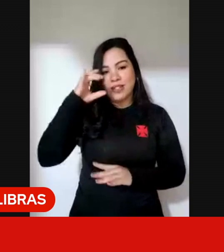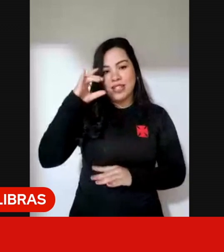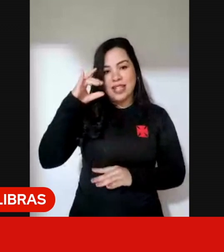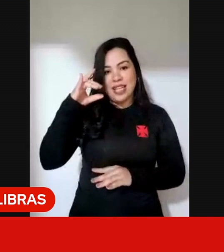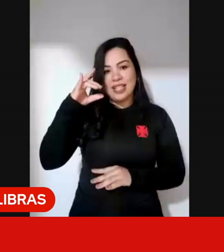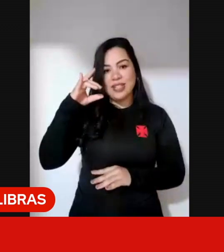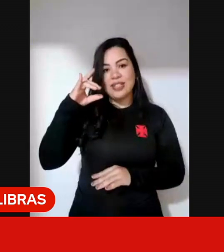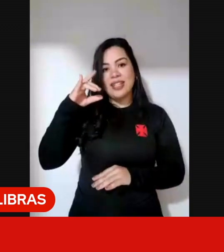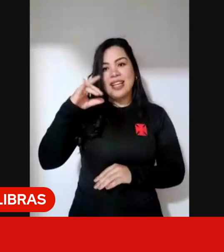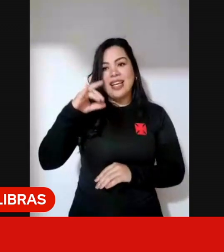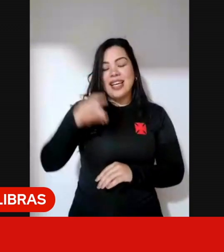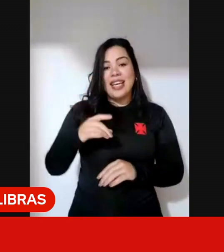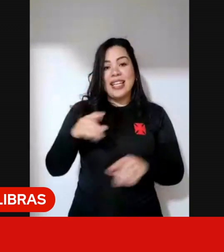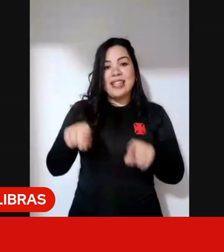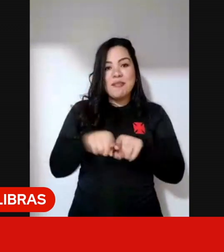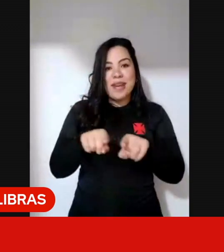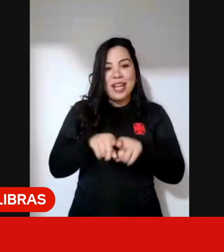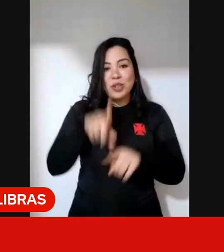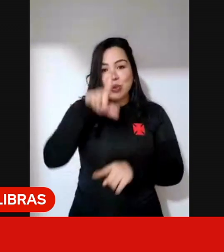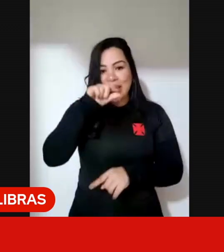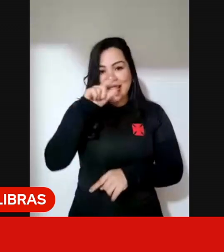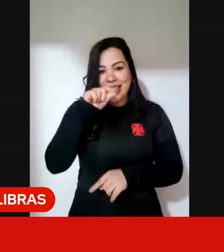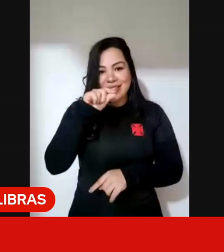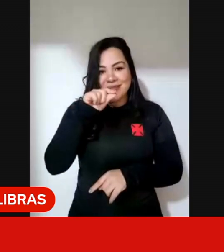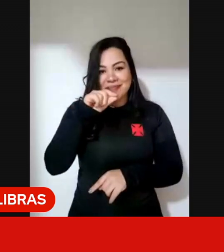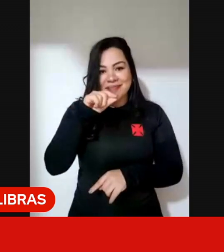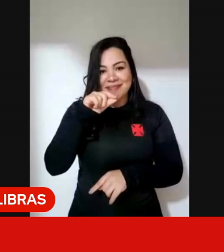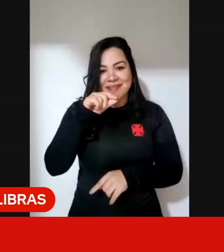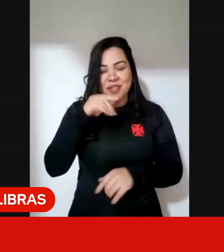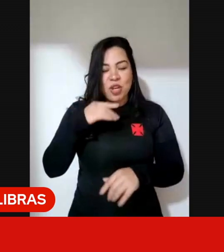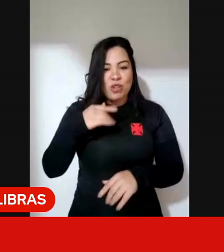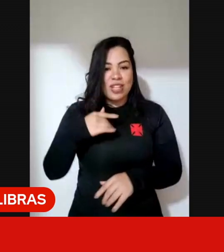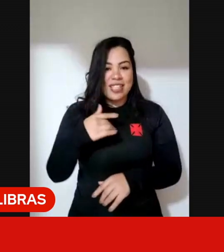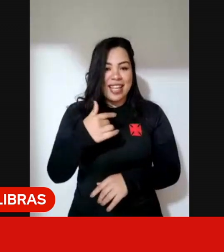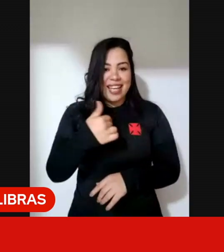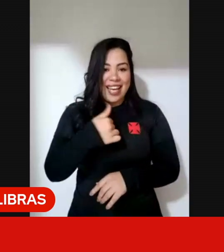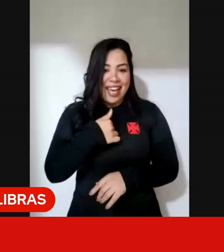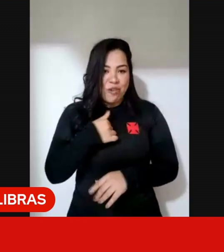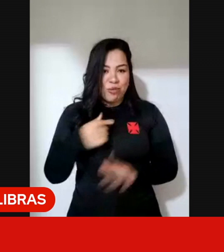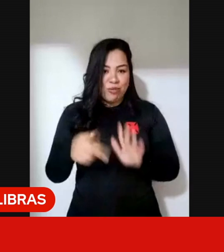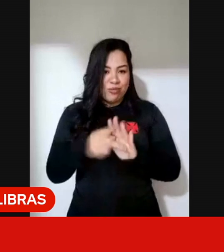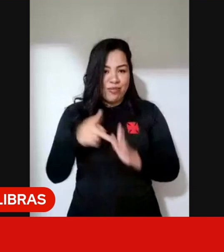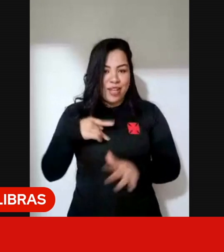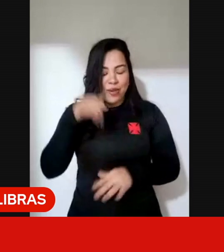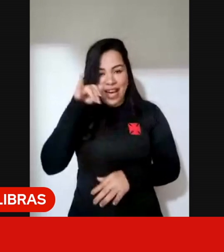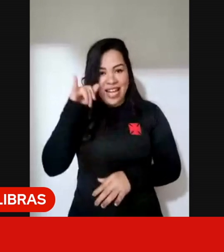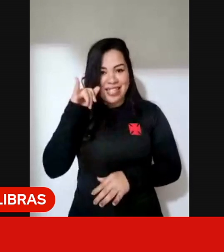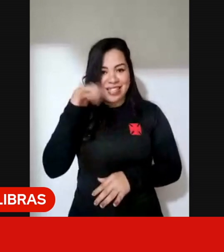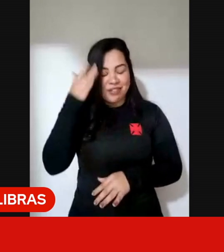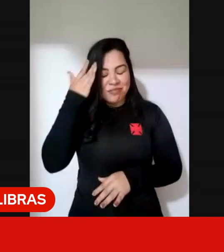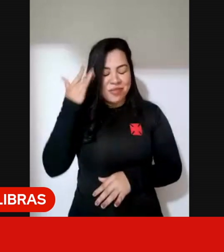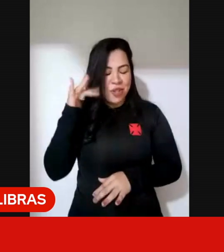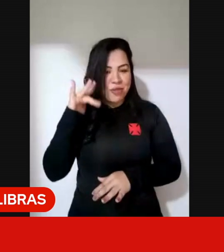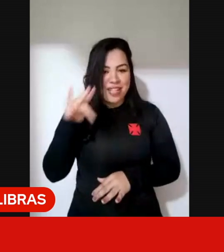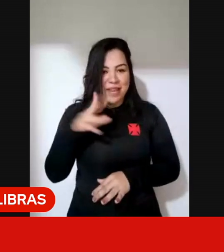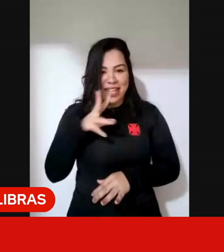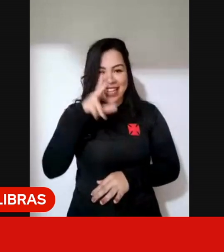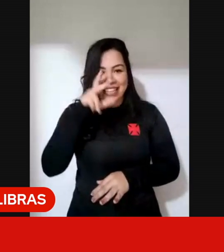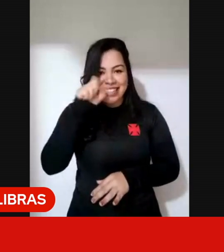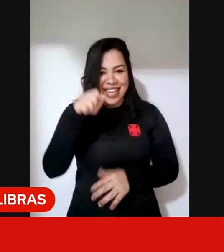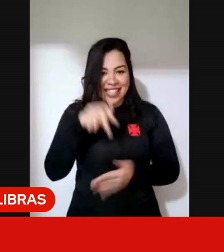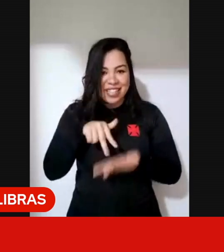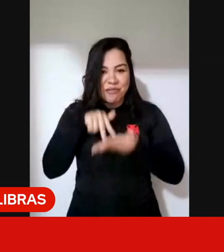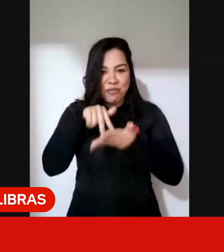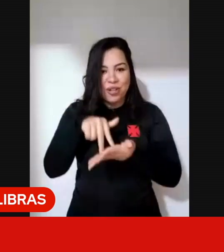própria página deles e também no Twitter. Só que assim, eu Yatsa, não sabia